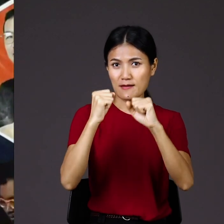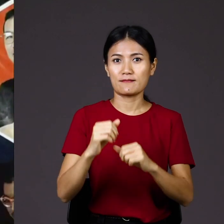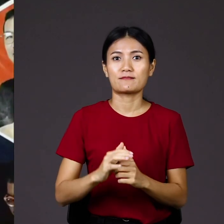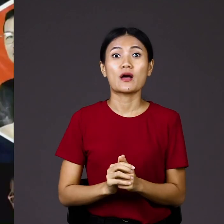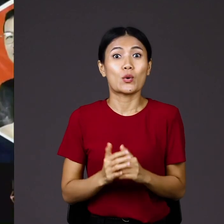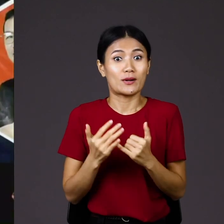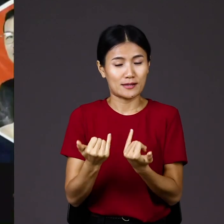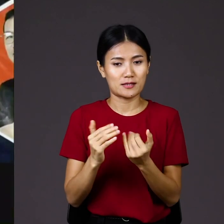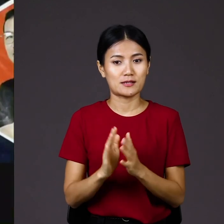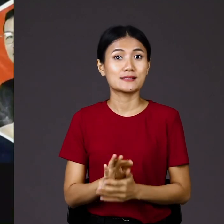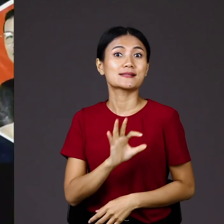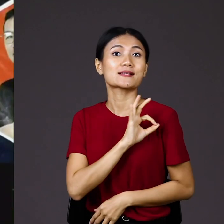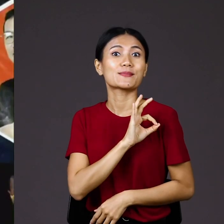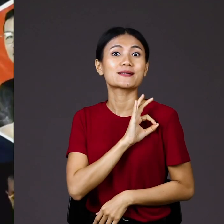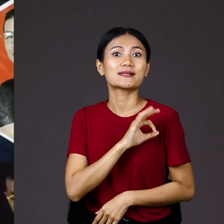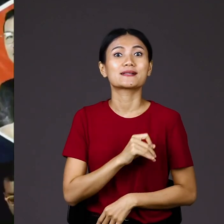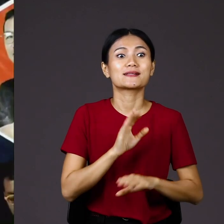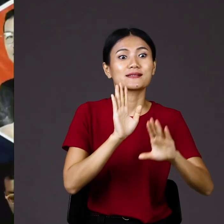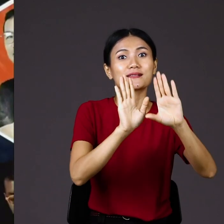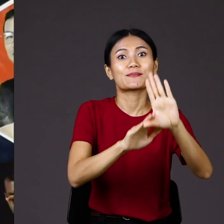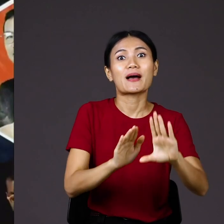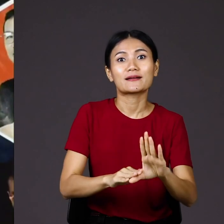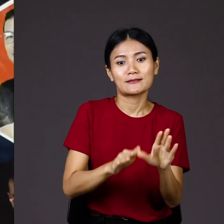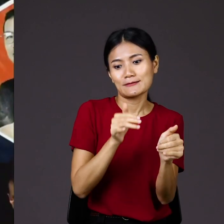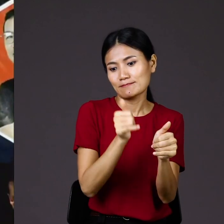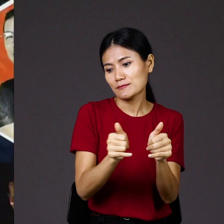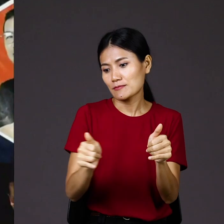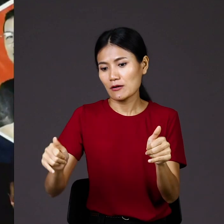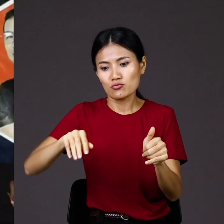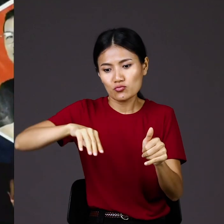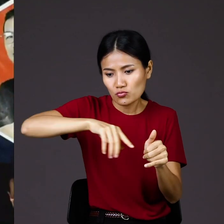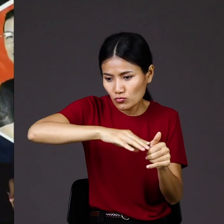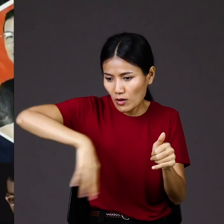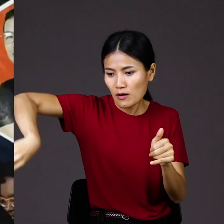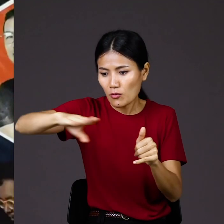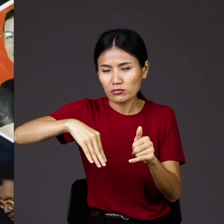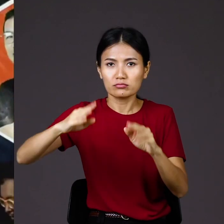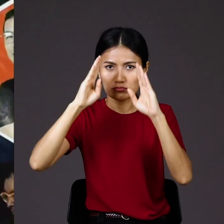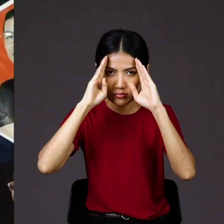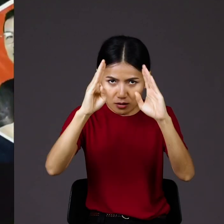าผู้สมัครของเราทุกคนในวันนี้ก็ทำเต็ม